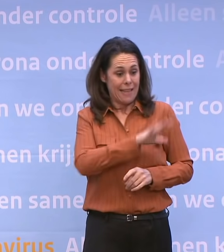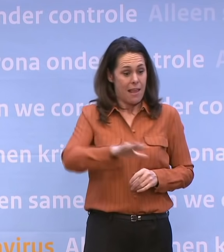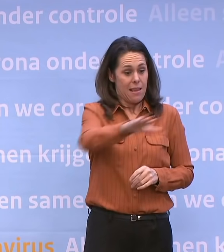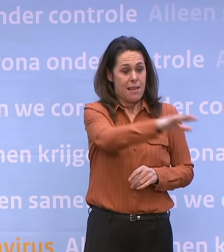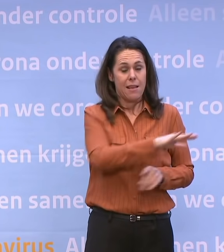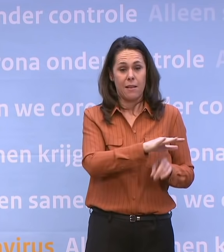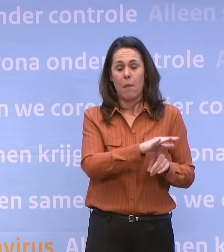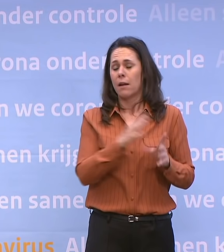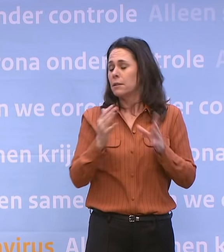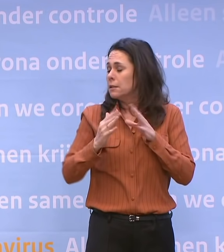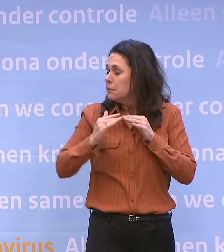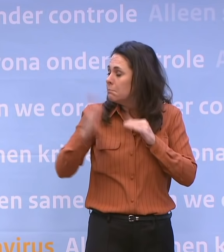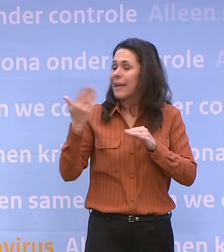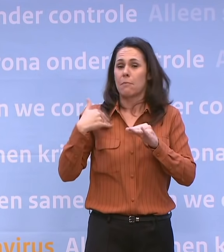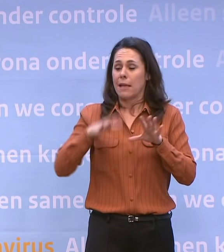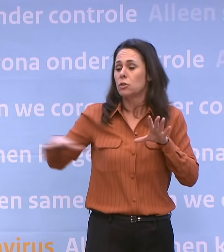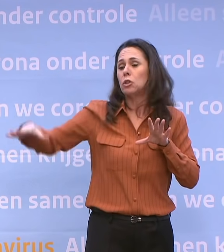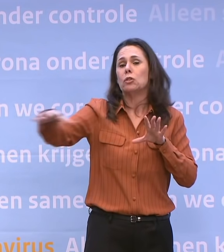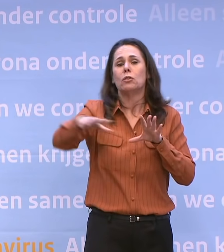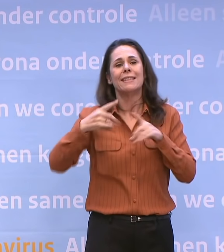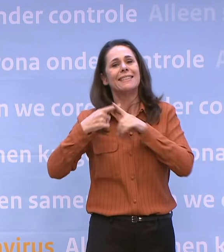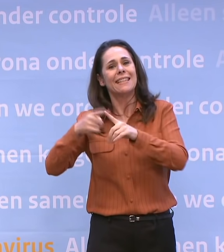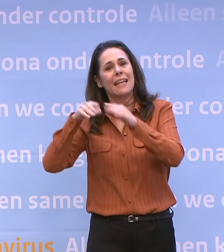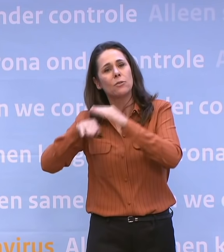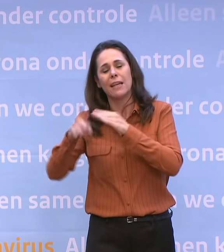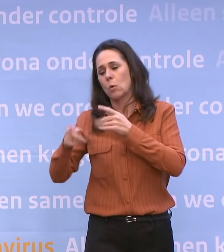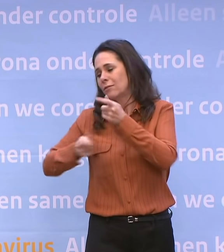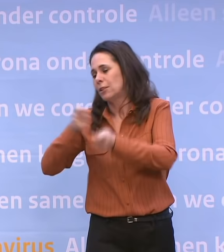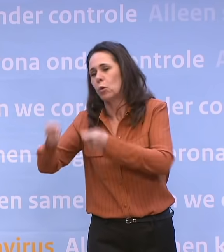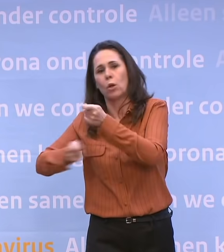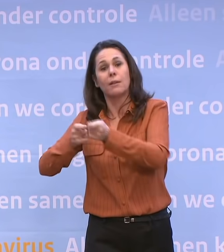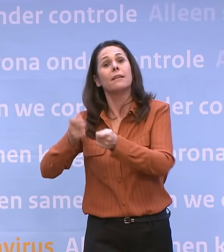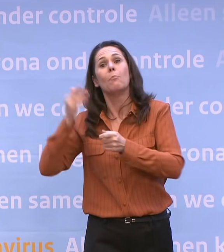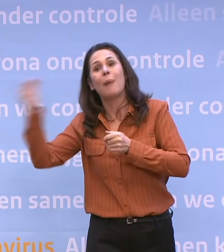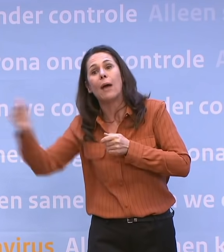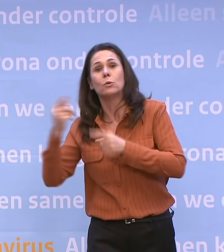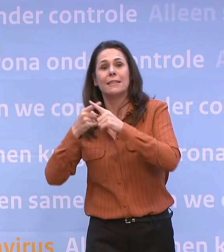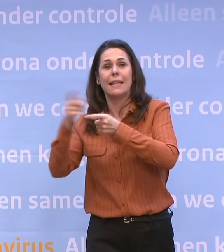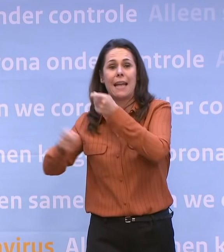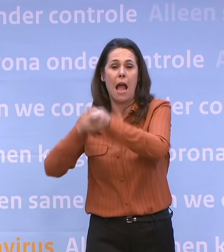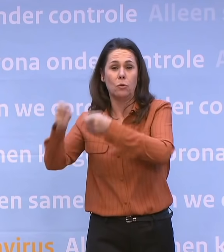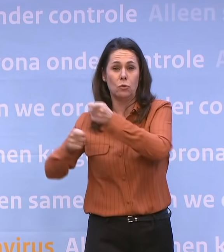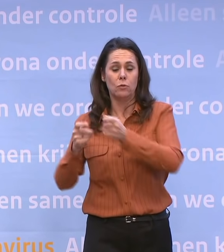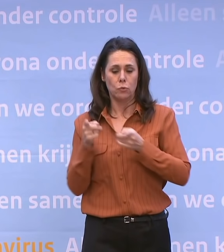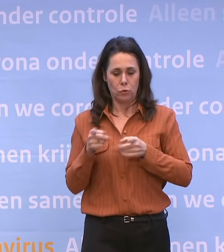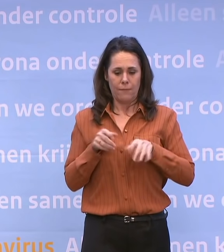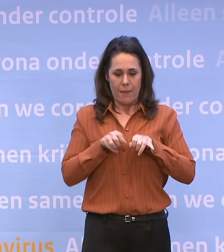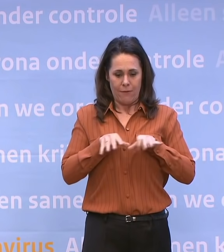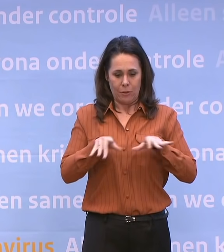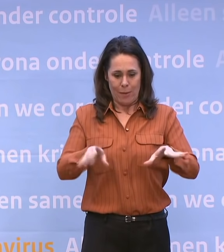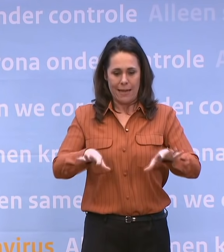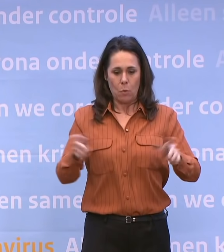mensen, grotere aantallen nog dan op de intensive care, die in ziekenhuizen en daarbuiten verzorgd worden. Dus we moeten ervoor zorgen dat we die verspreiding verder onder controle